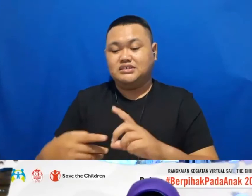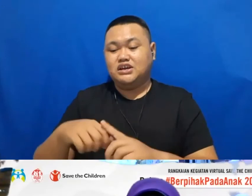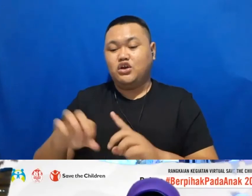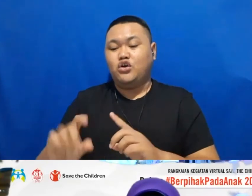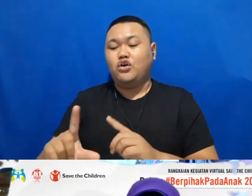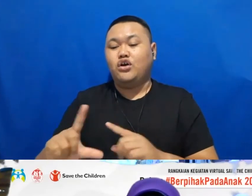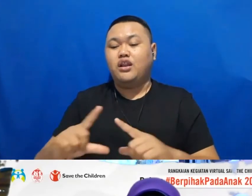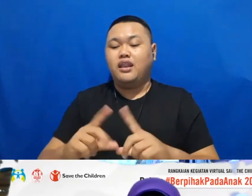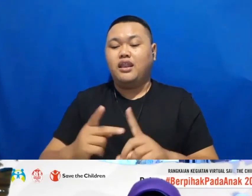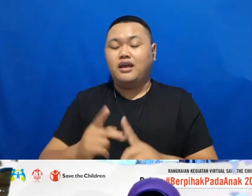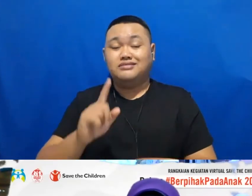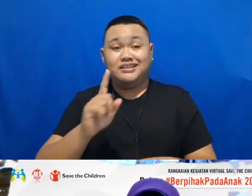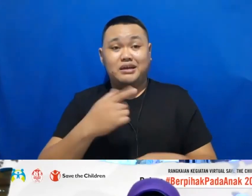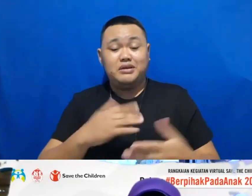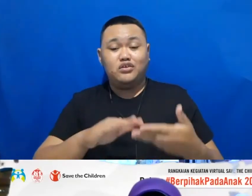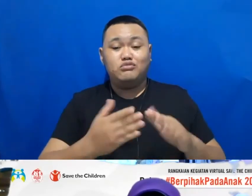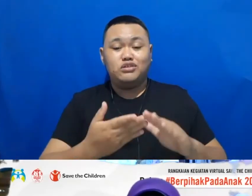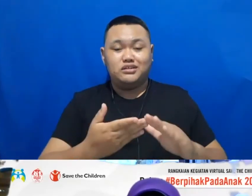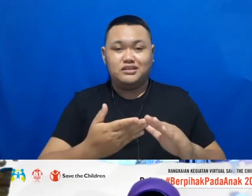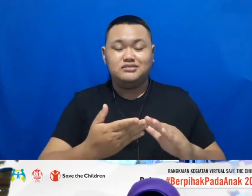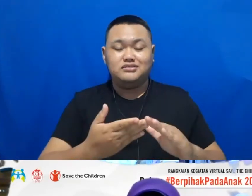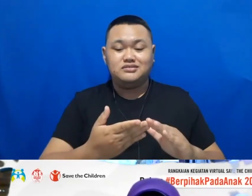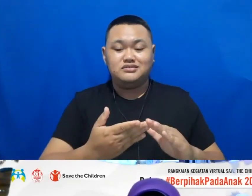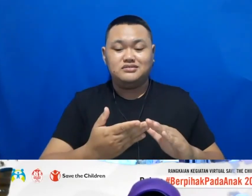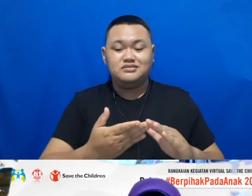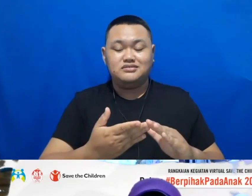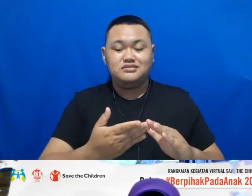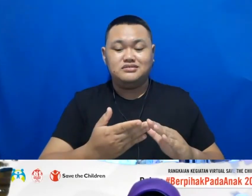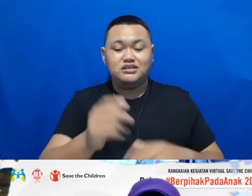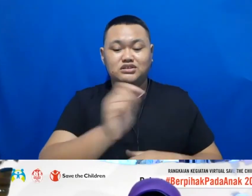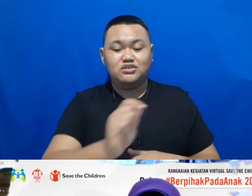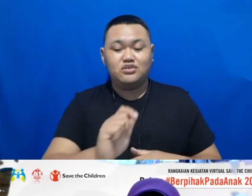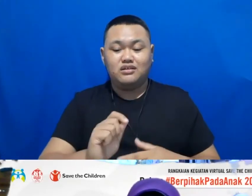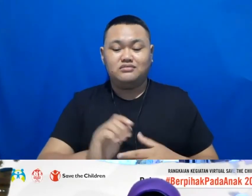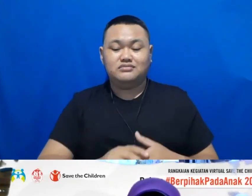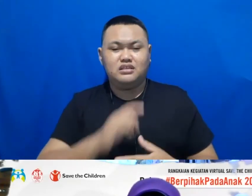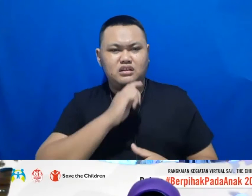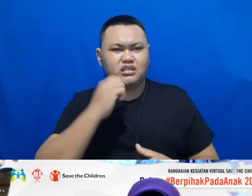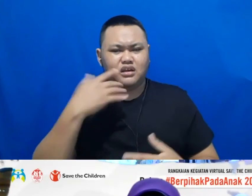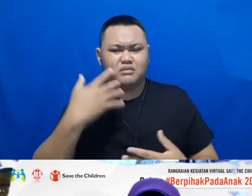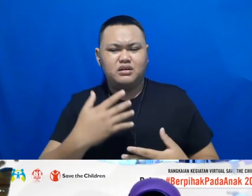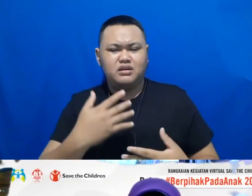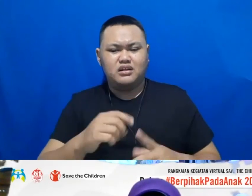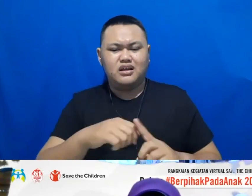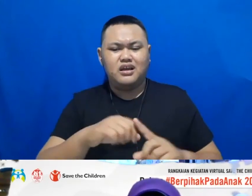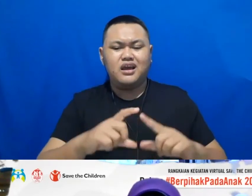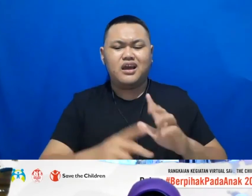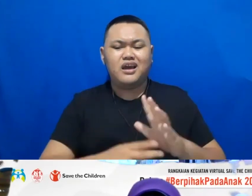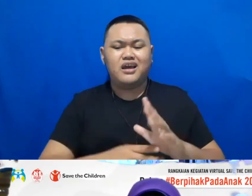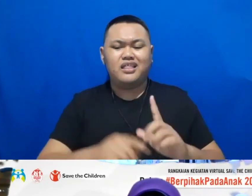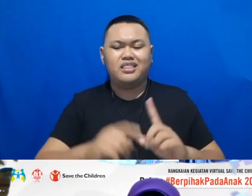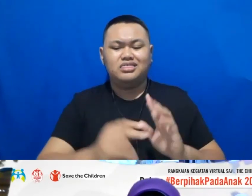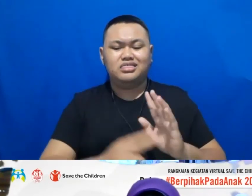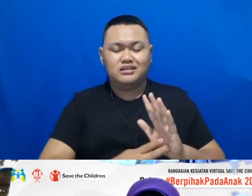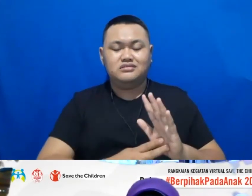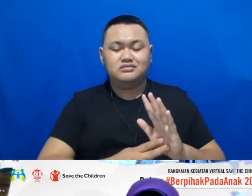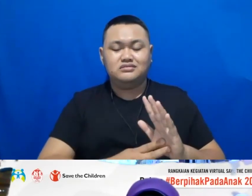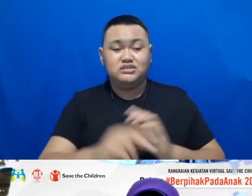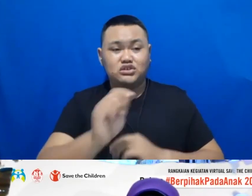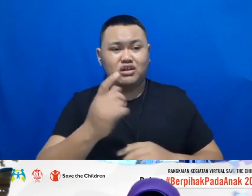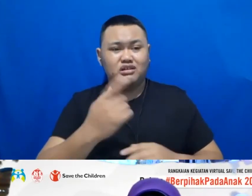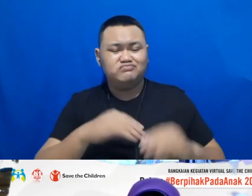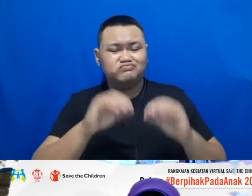dari Save the Children untuk pelaksanaan kegiatan Save the Children ini. Salah satunya adalah ya kami sudah, kalau tidak salah